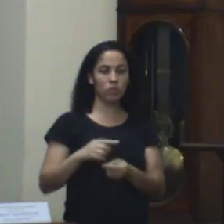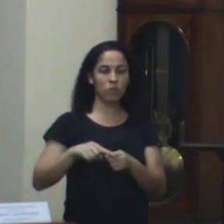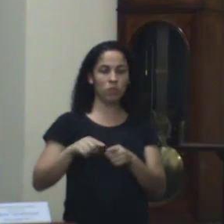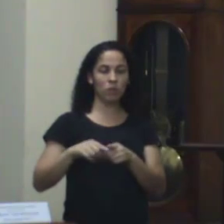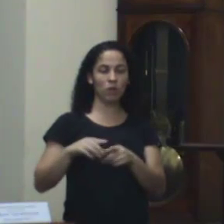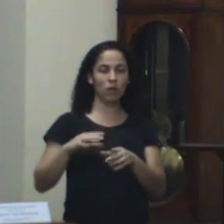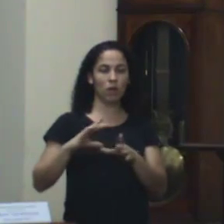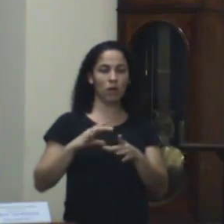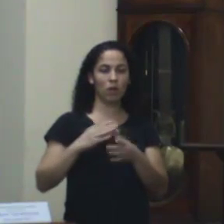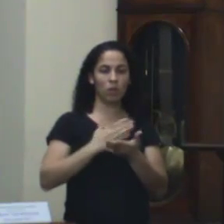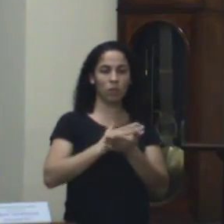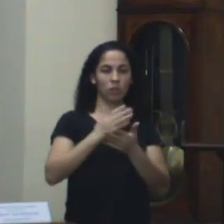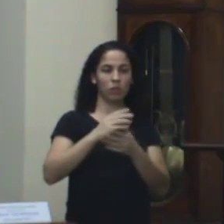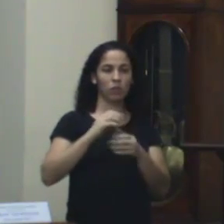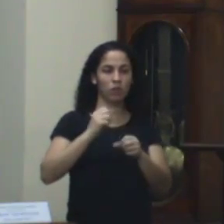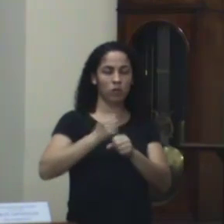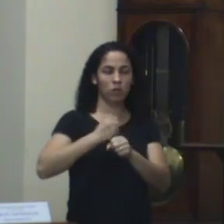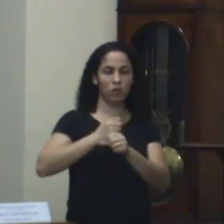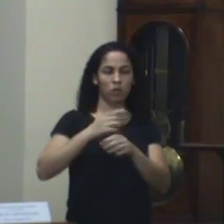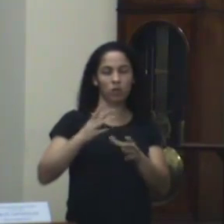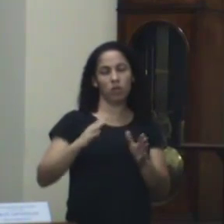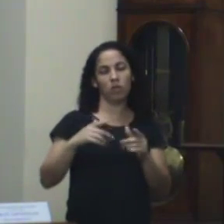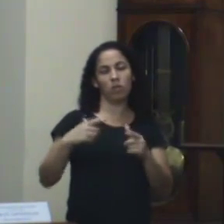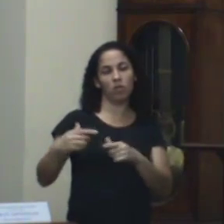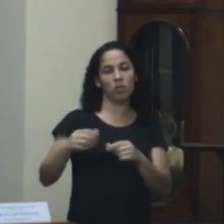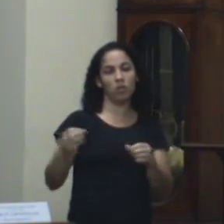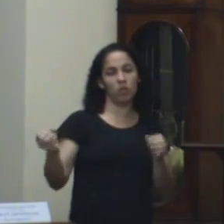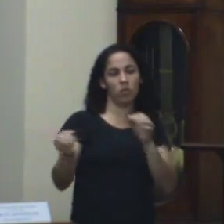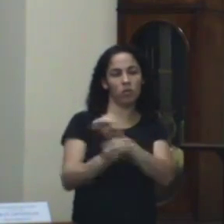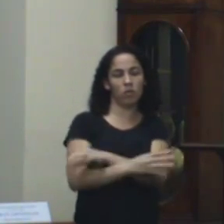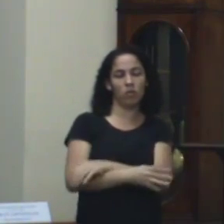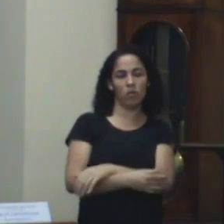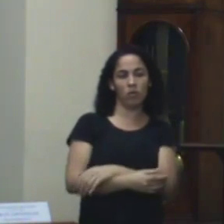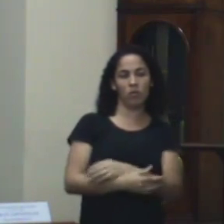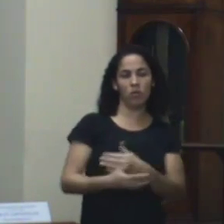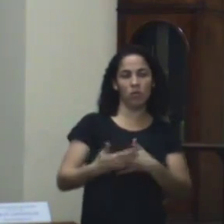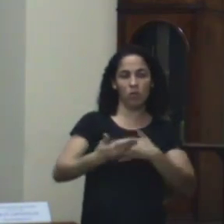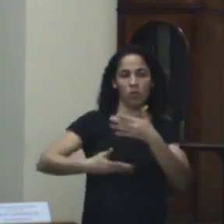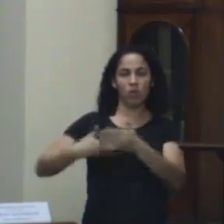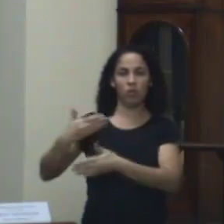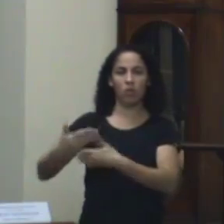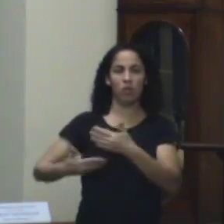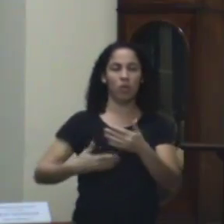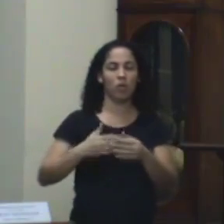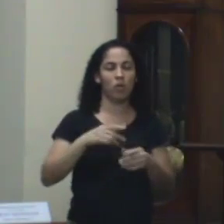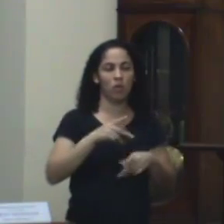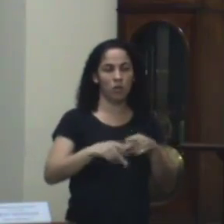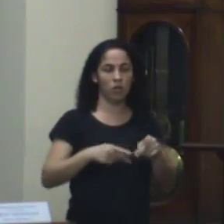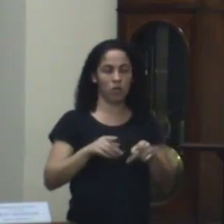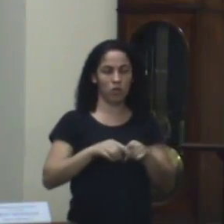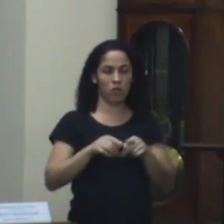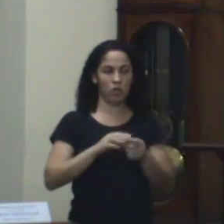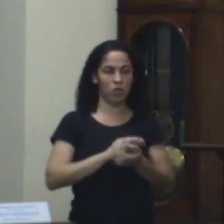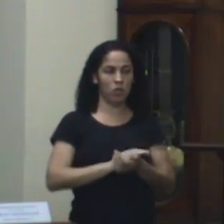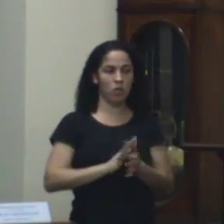iniciativa para a reforma do posto. Então, hoje tem um posto reformado com a participação da comunidade lá, mas foi um tema debatido e